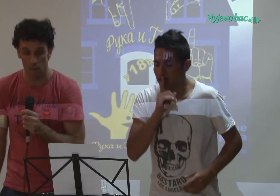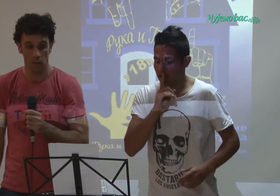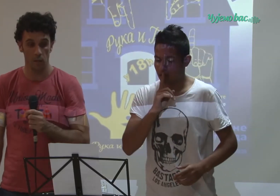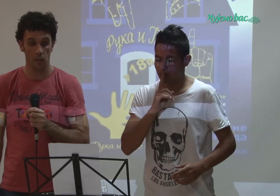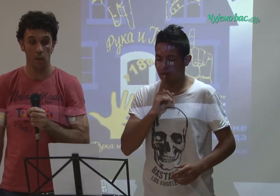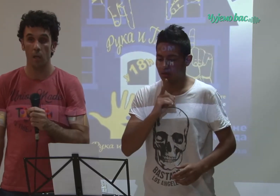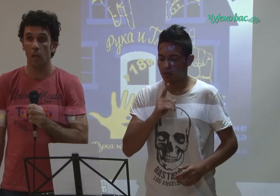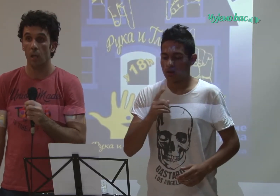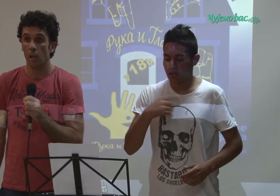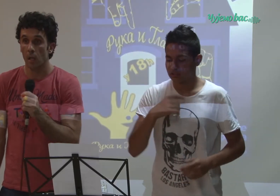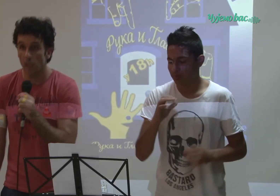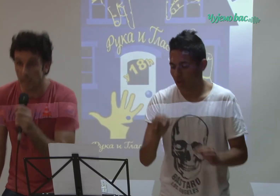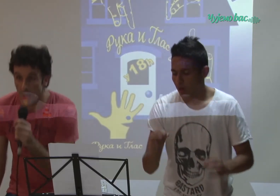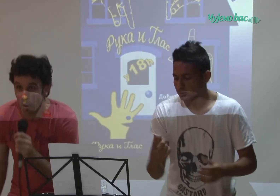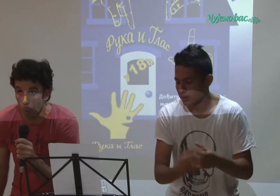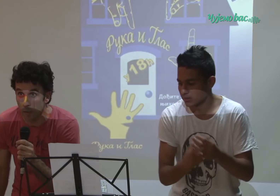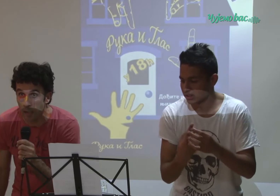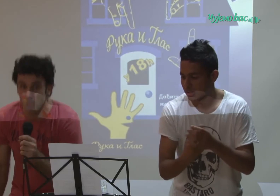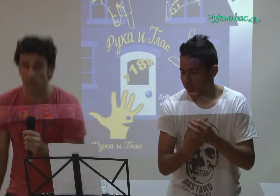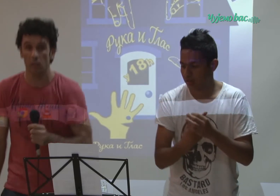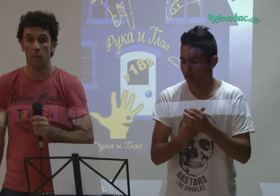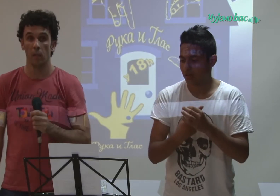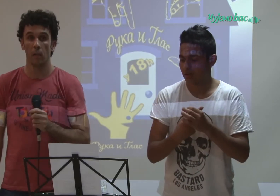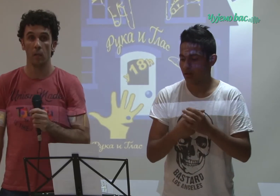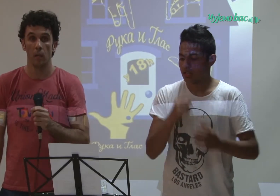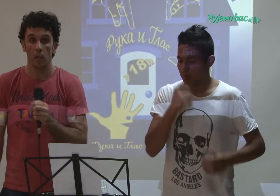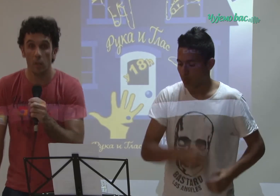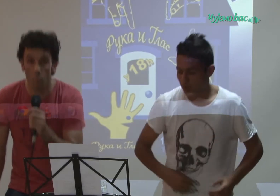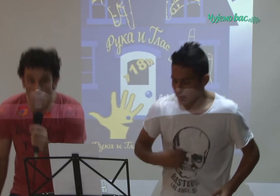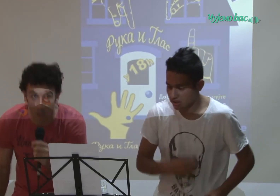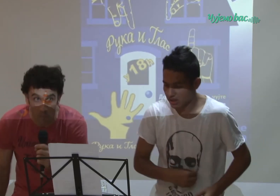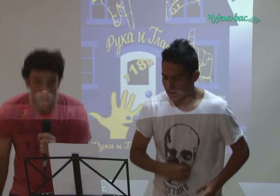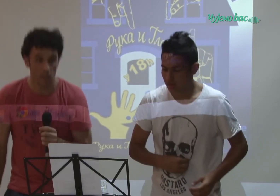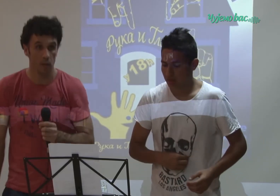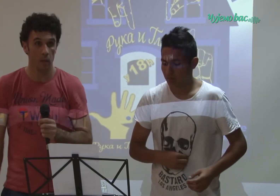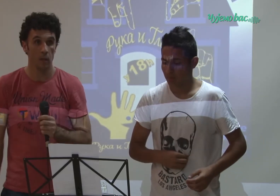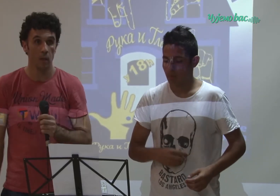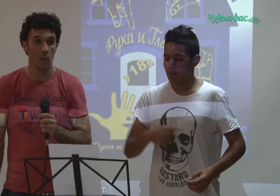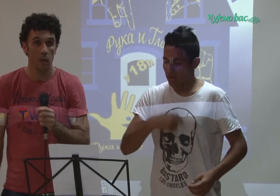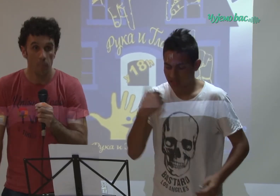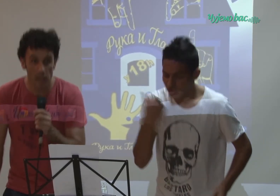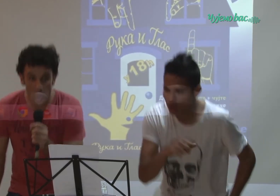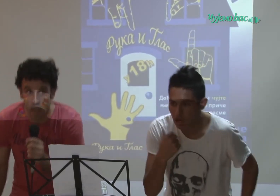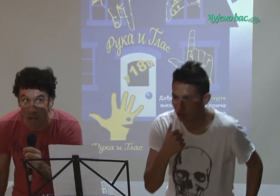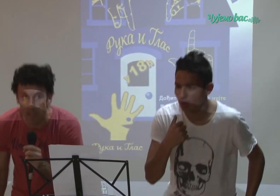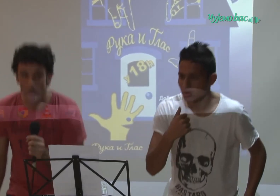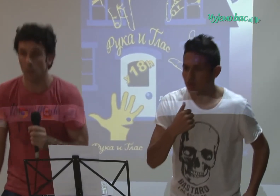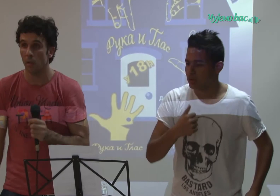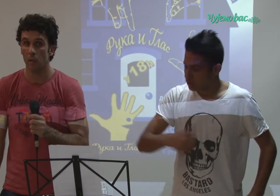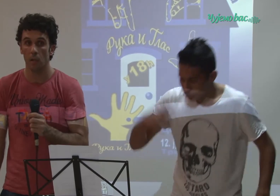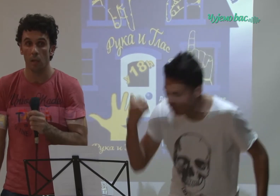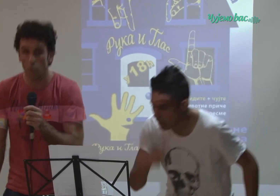tišine. Ja sam tako usamljen i muka mi je. Meni je